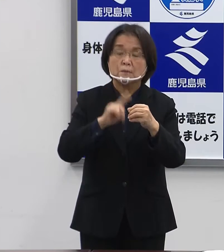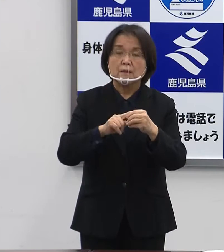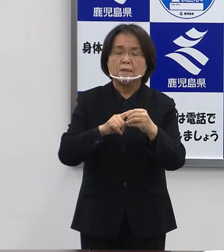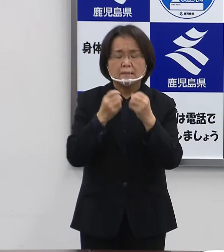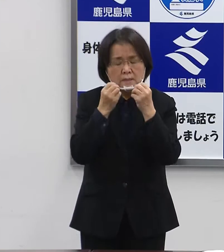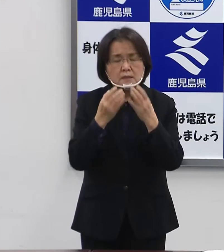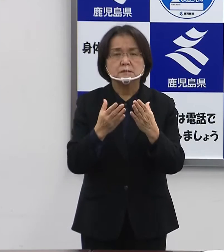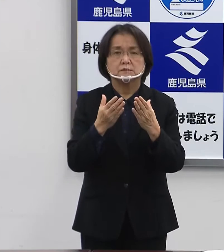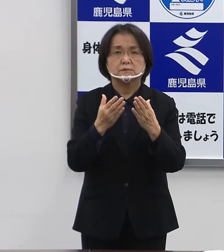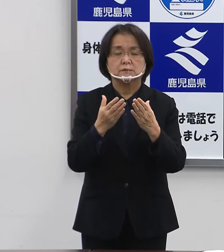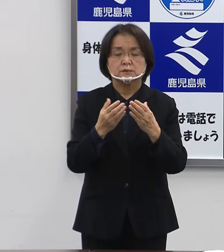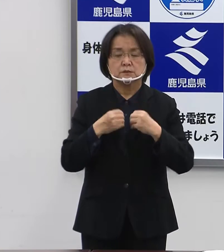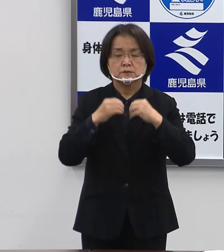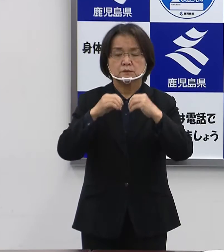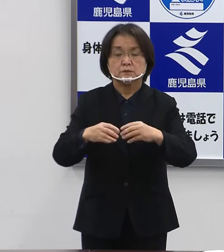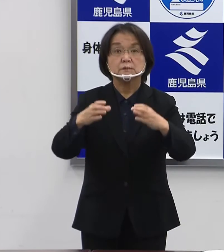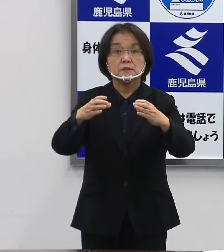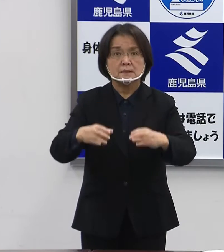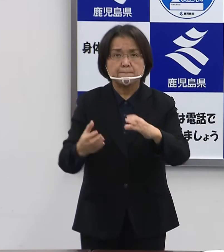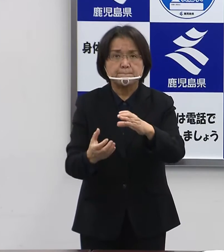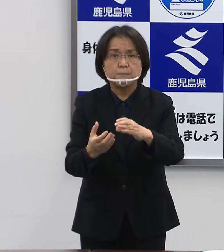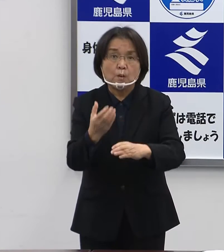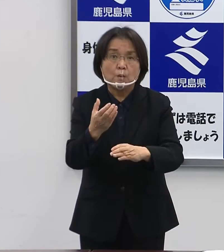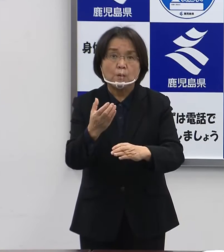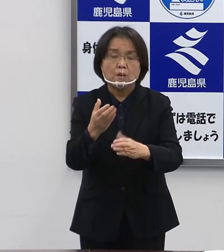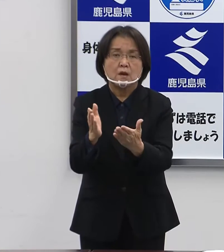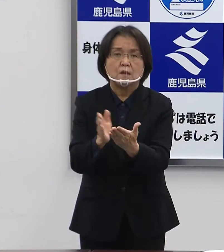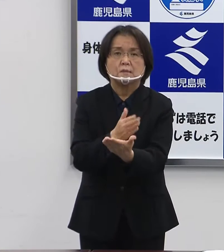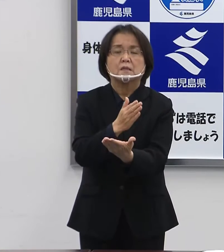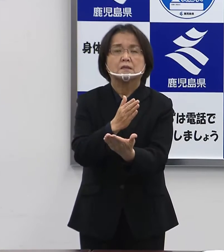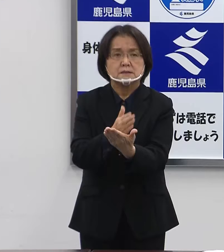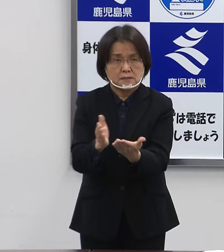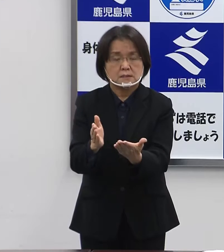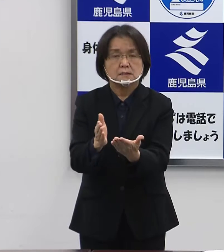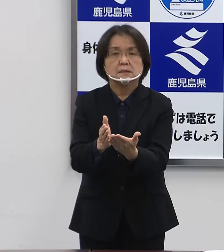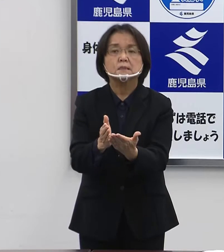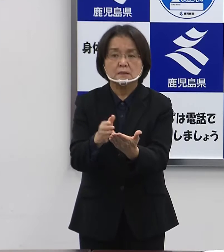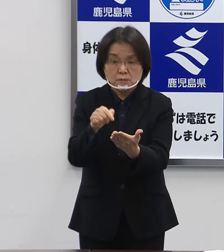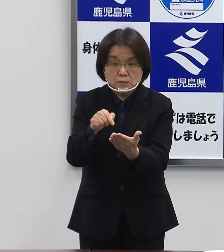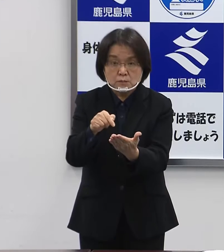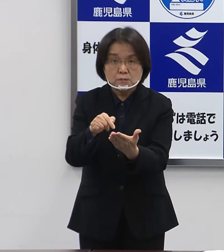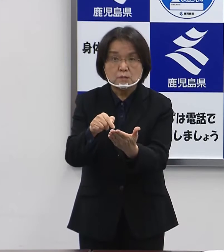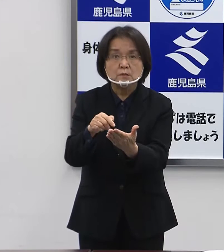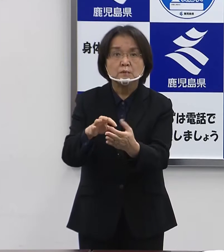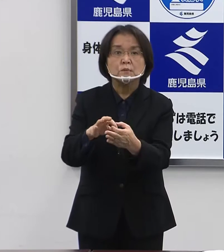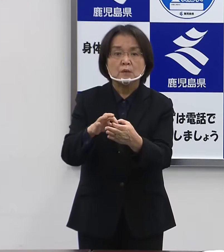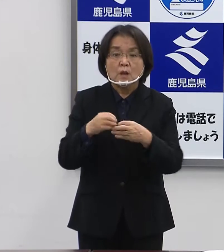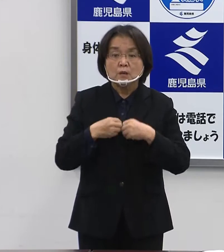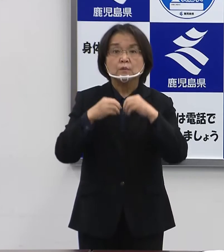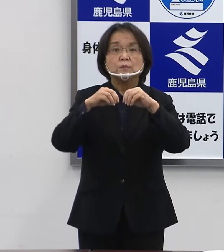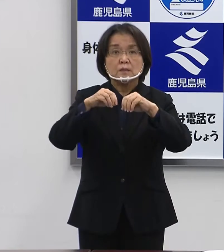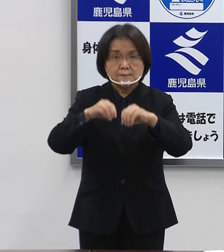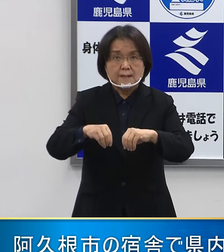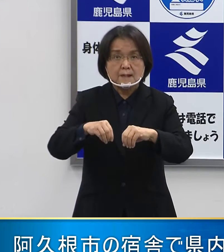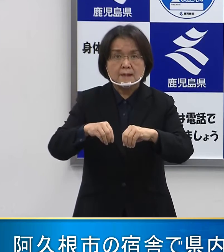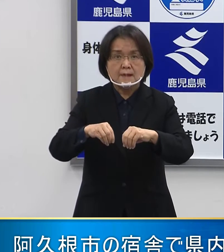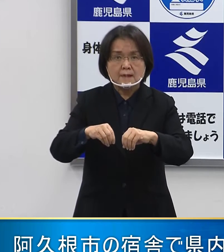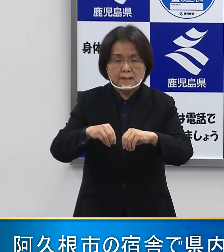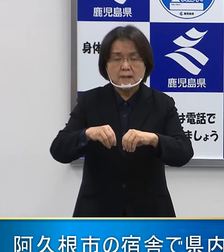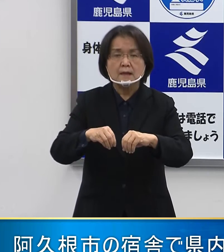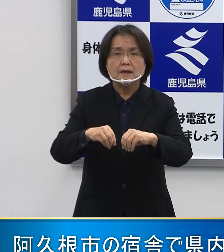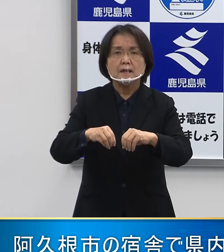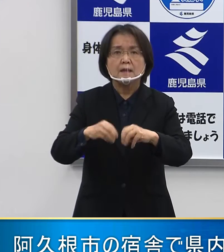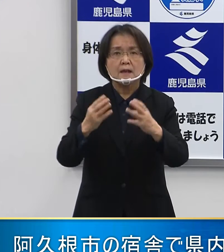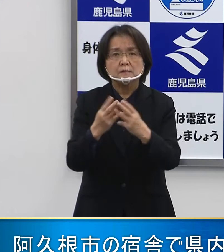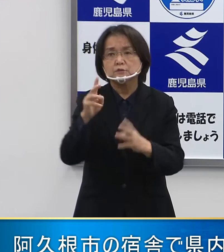にクラスターが発生したと判断し当該感性を暮らした21関連